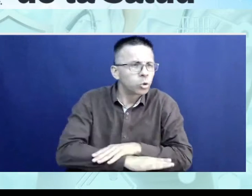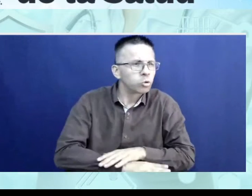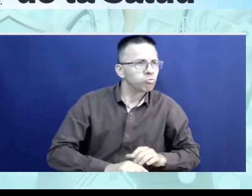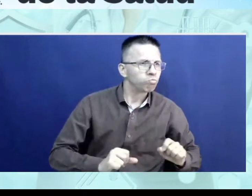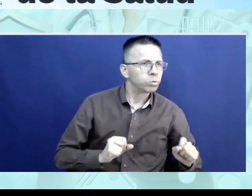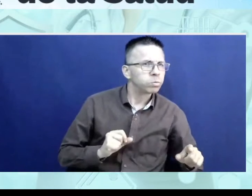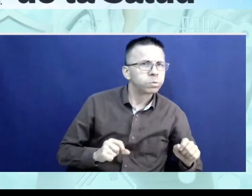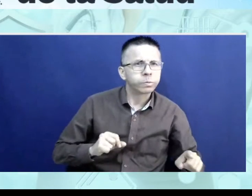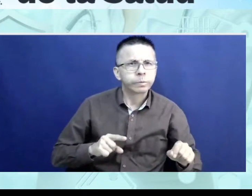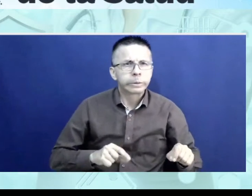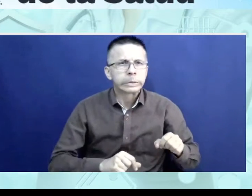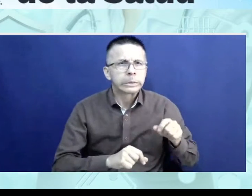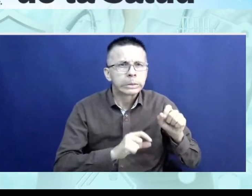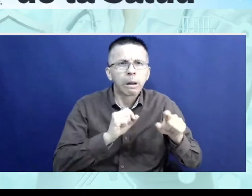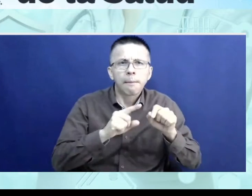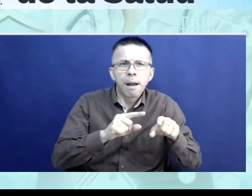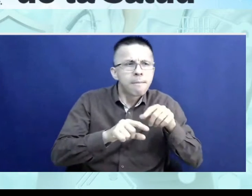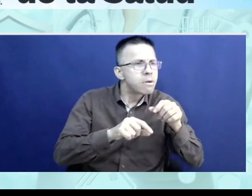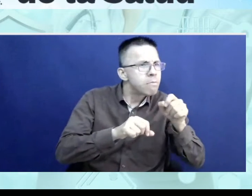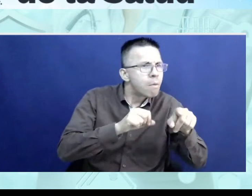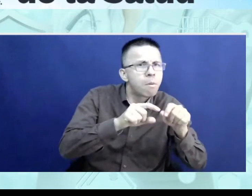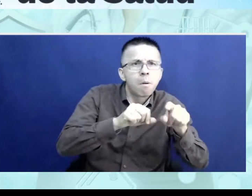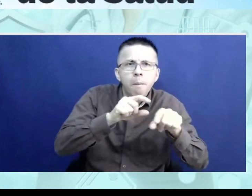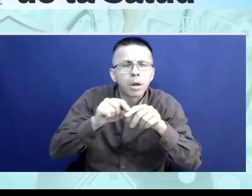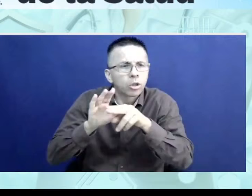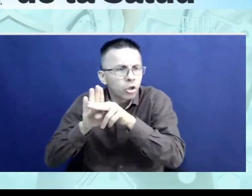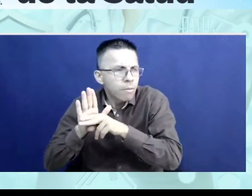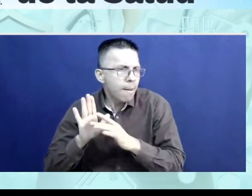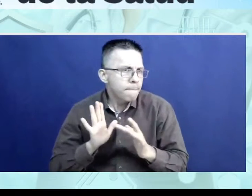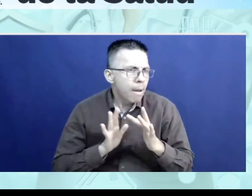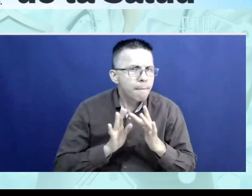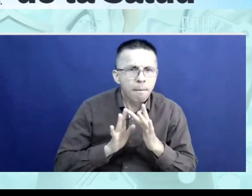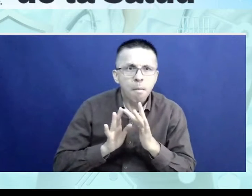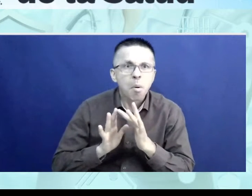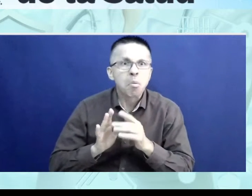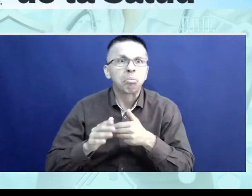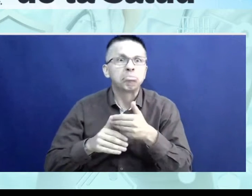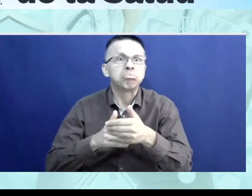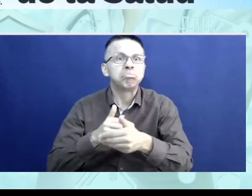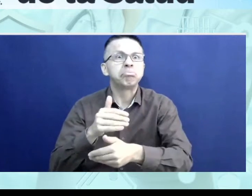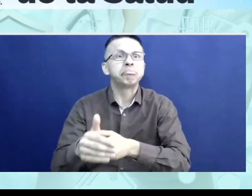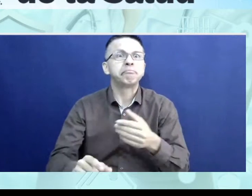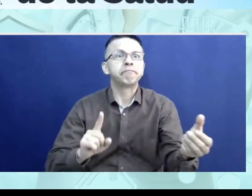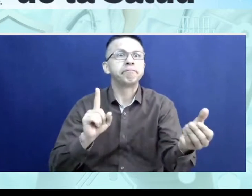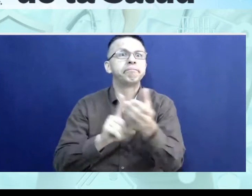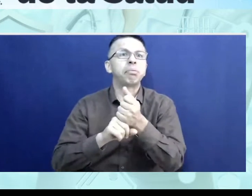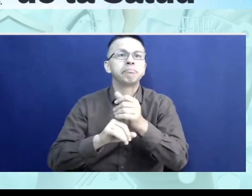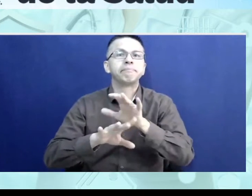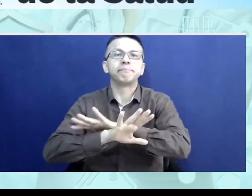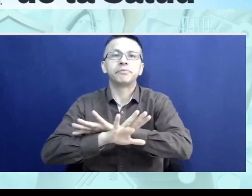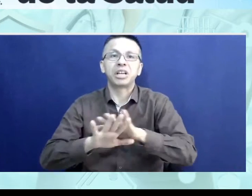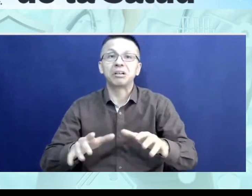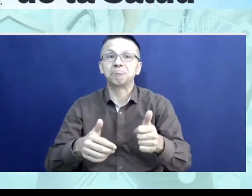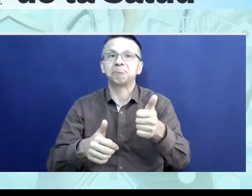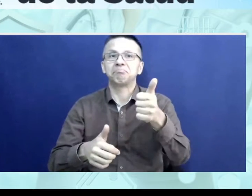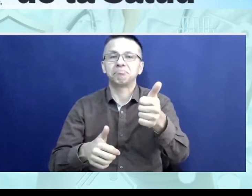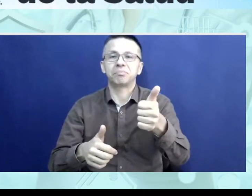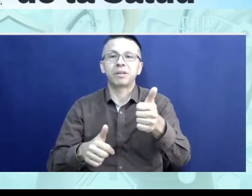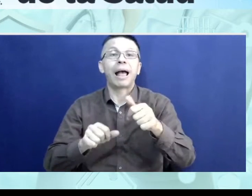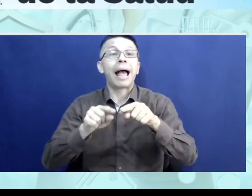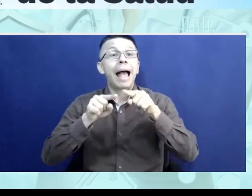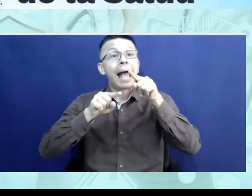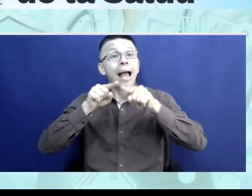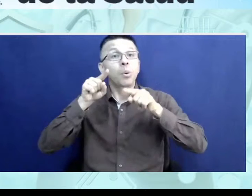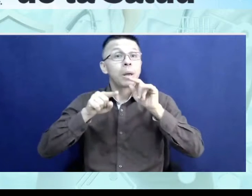buscarlos, a organizarlos, a hacerlo a la luz de la norma y lo logramos hacer. Tanto que tenemos IPS públicas,